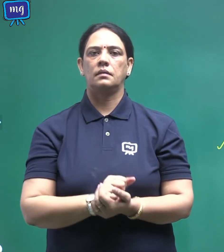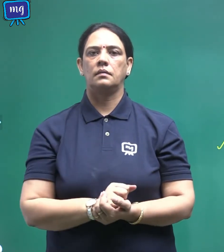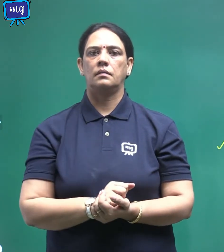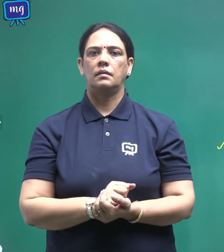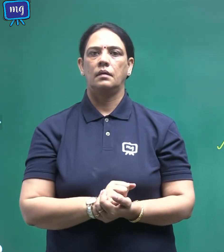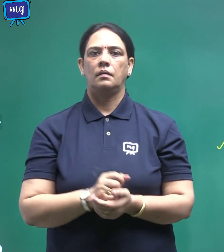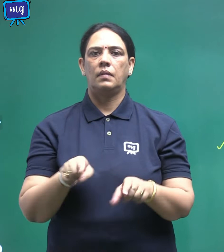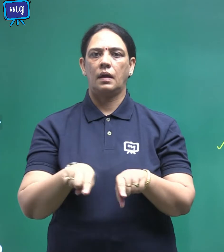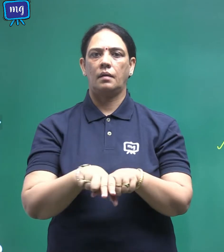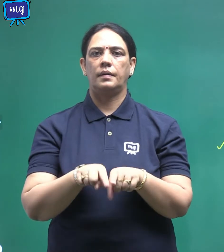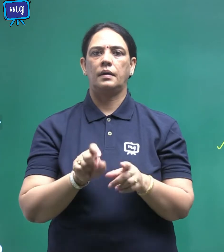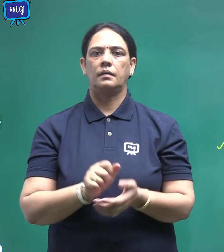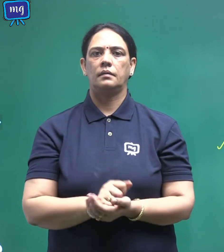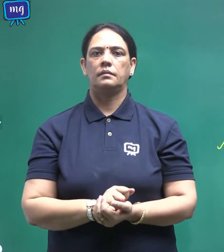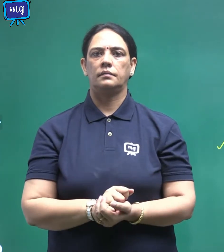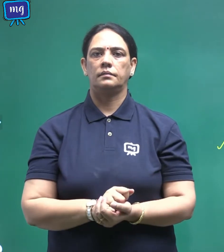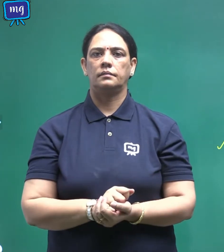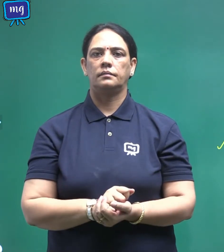बराबर